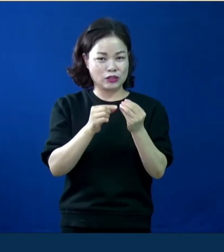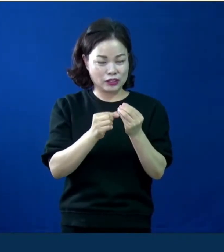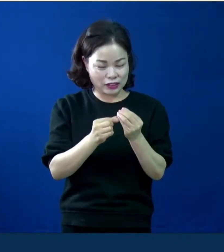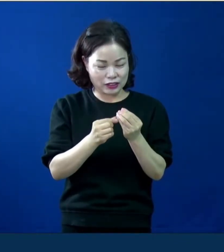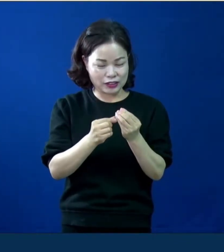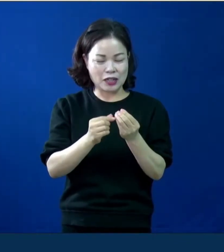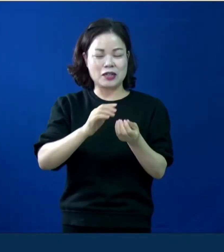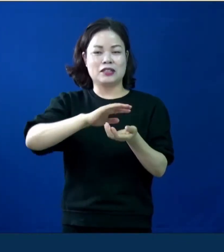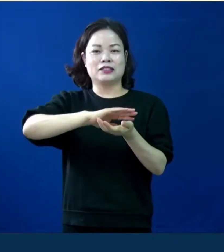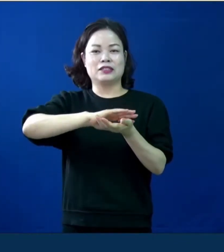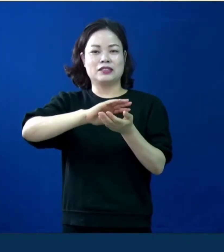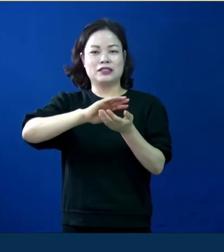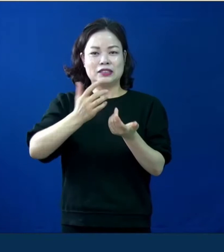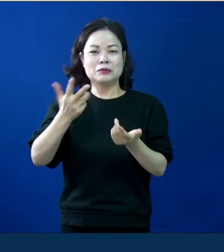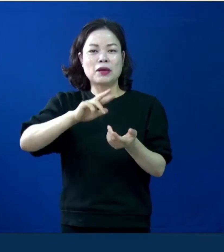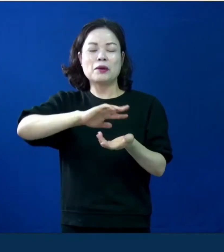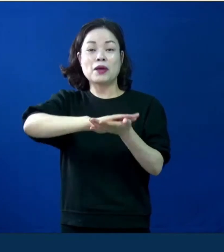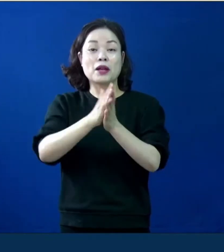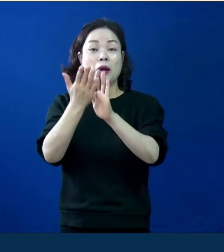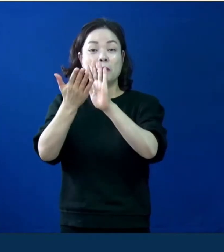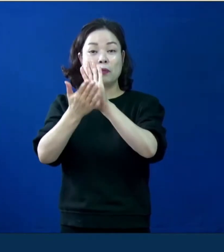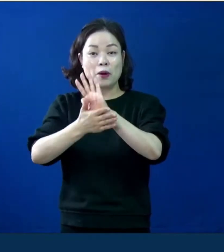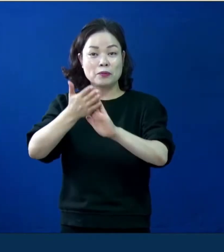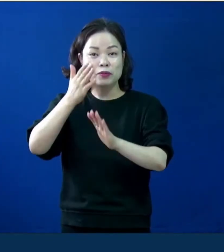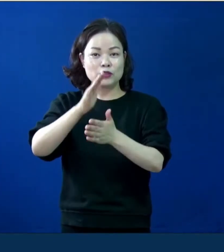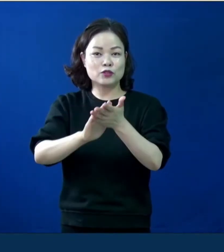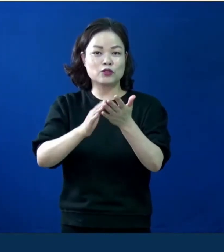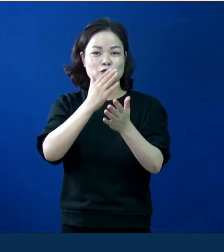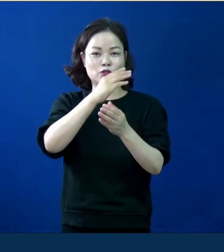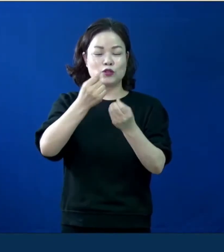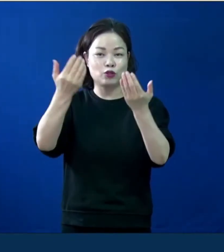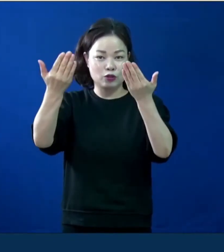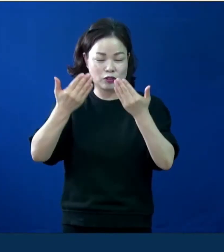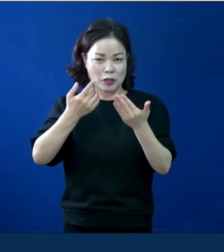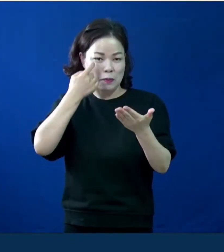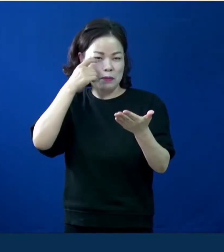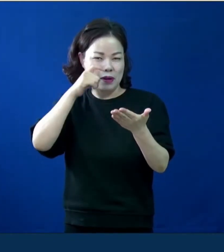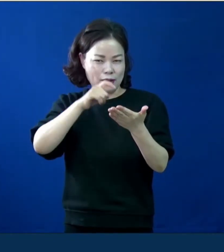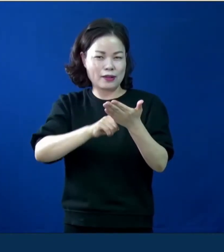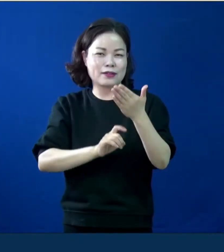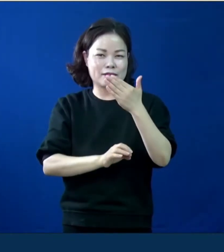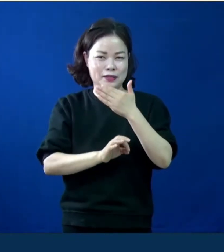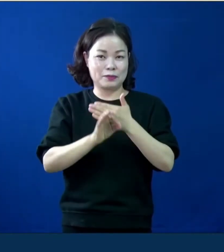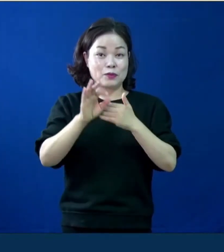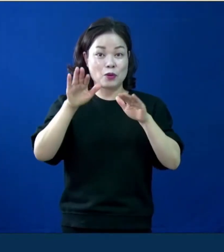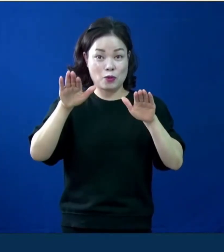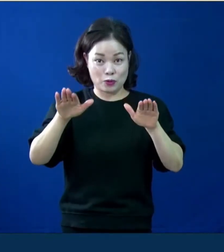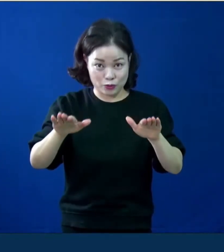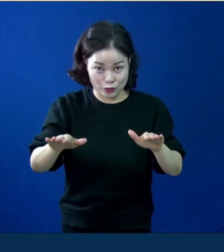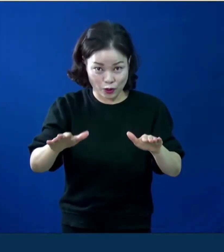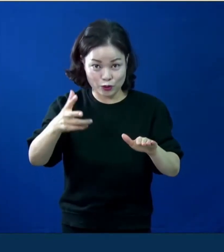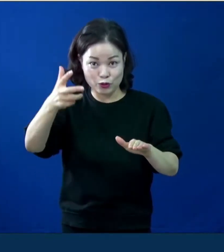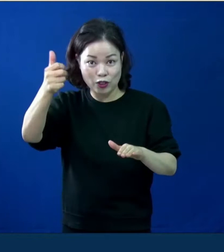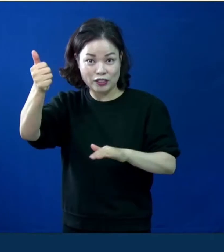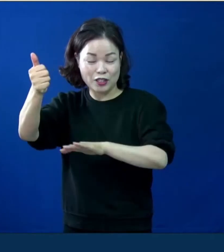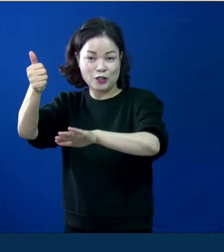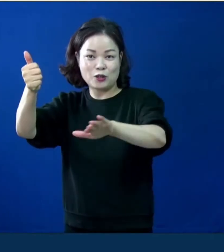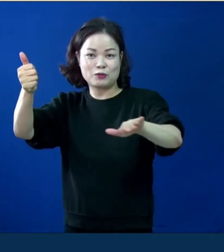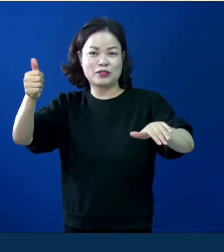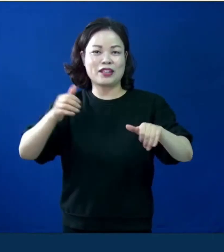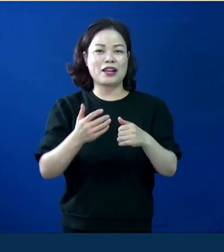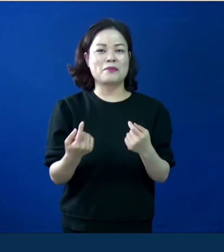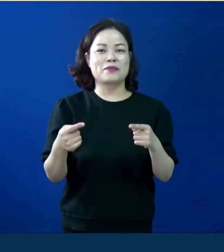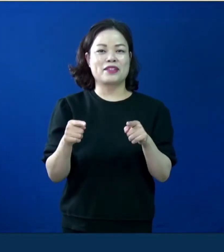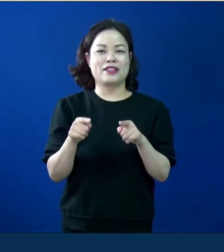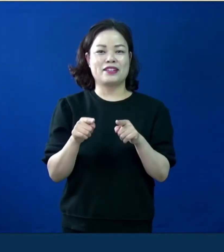주시는 은혜가 더 많다는 것을 생각하고 또 발견하는 아침이었습니다. 오늘도 주께서 여러분과